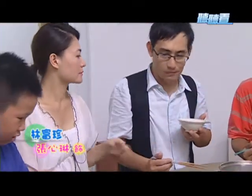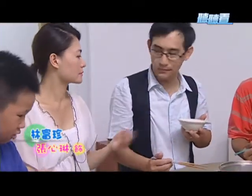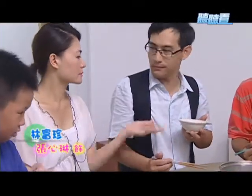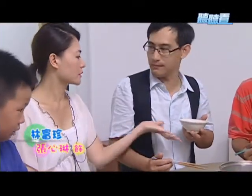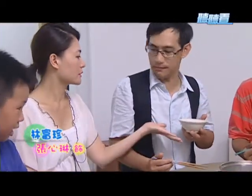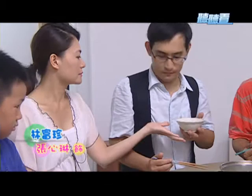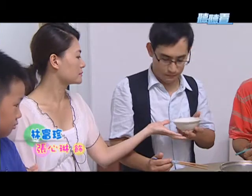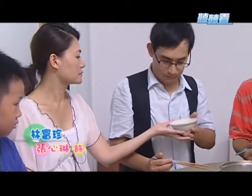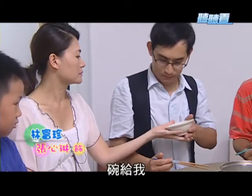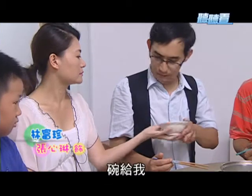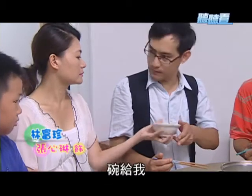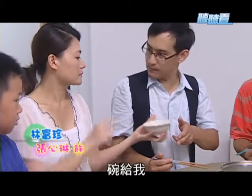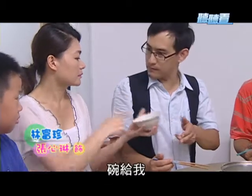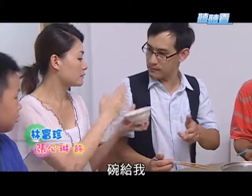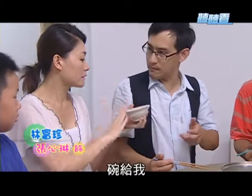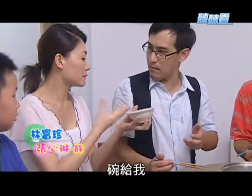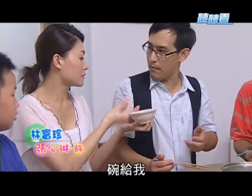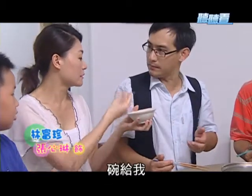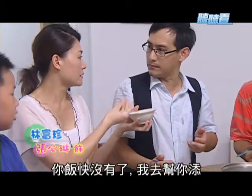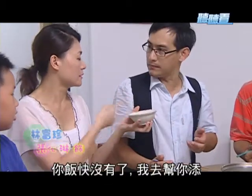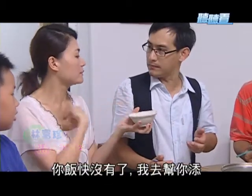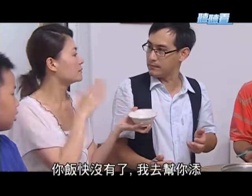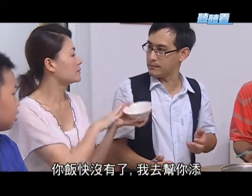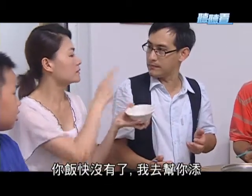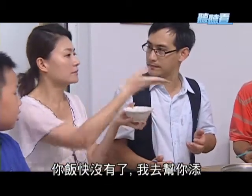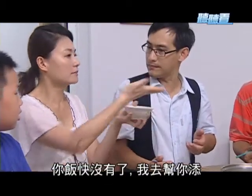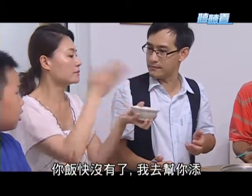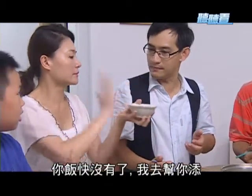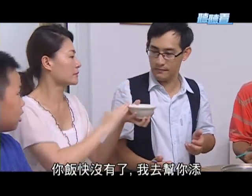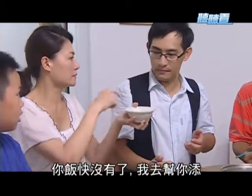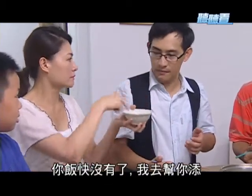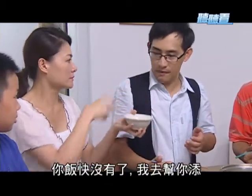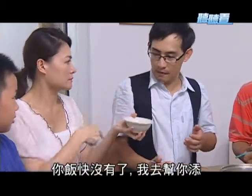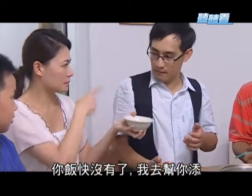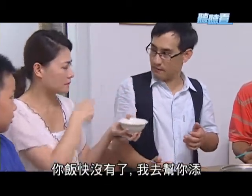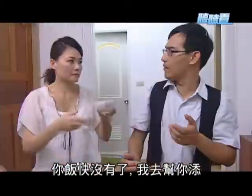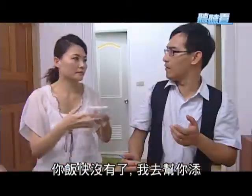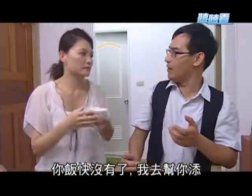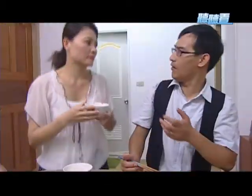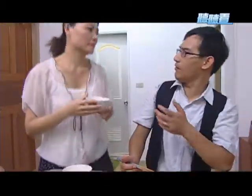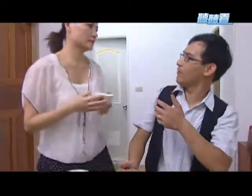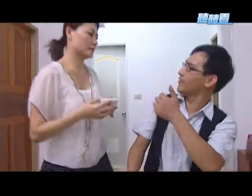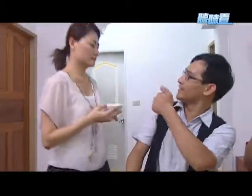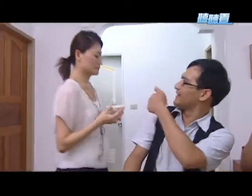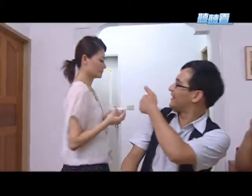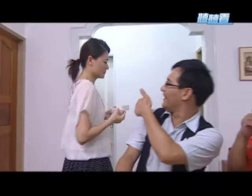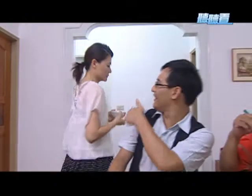嗯，碗给我。你饭快没有了，我去帮你添。 啊，谢谢啊。